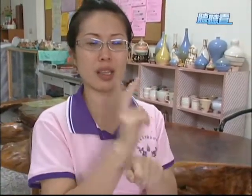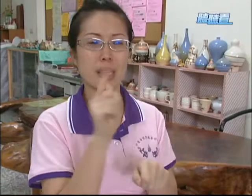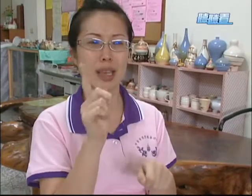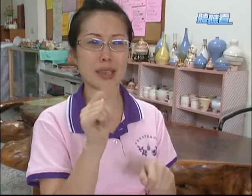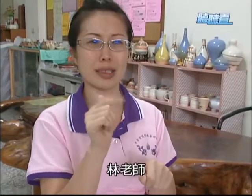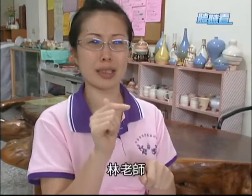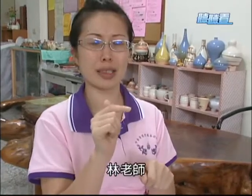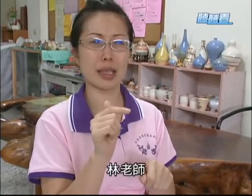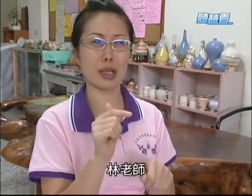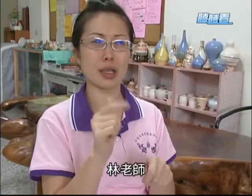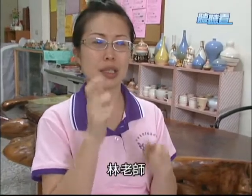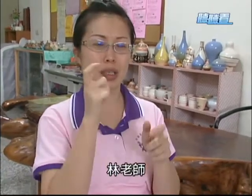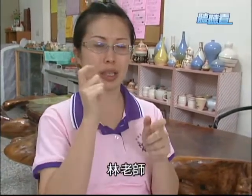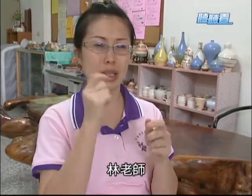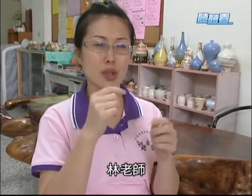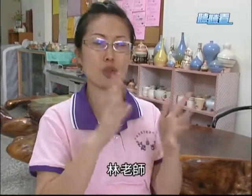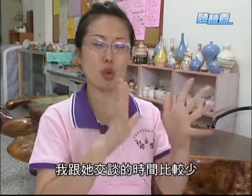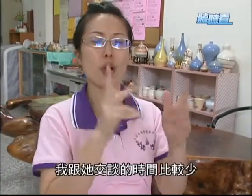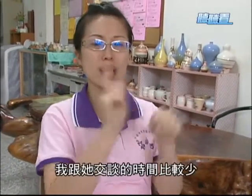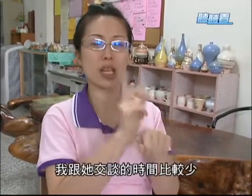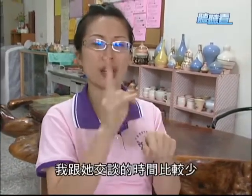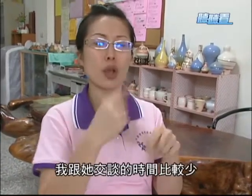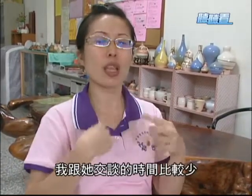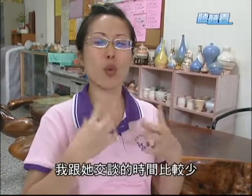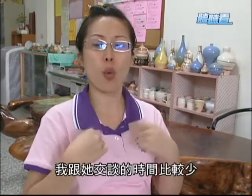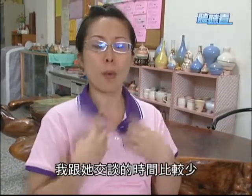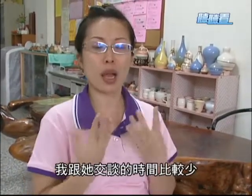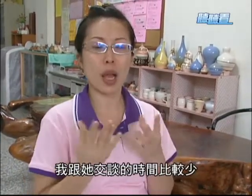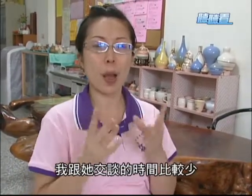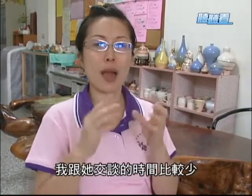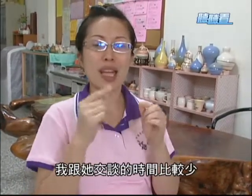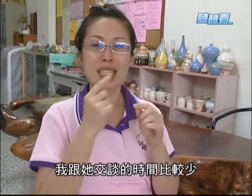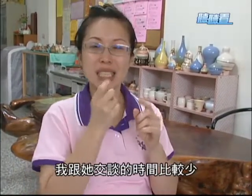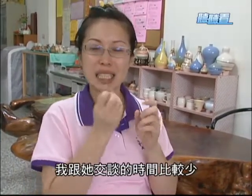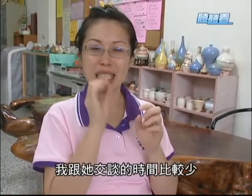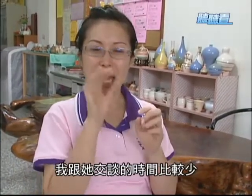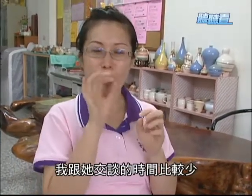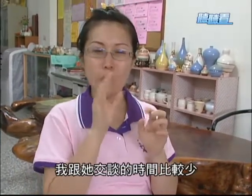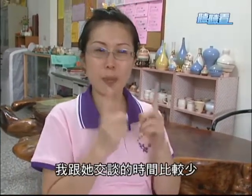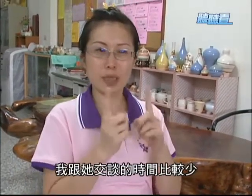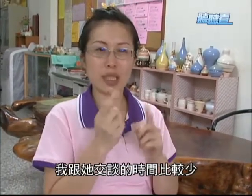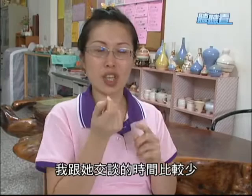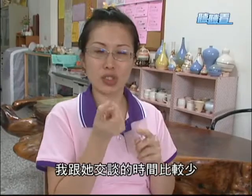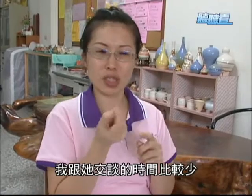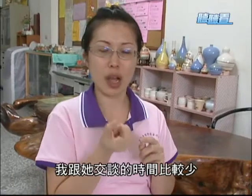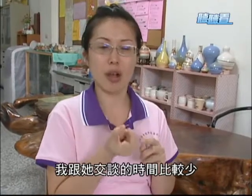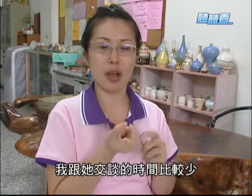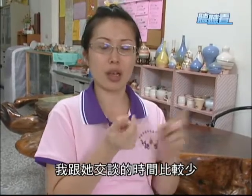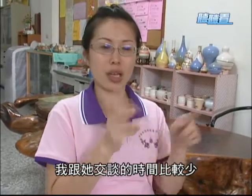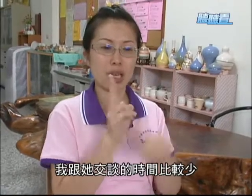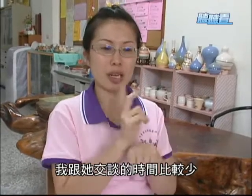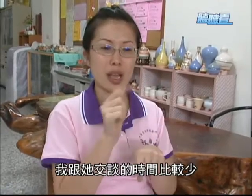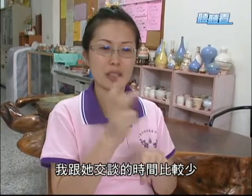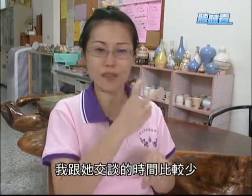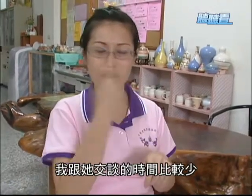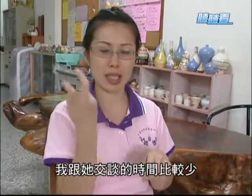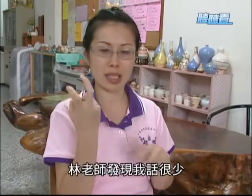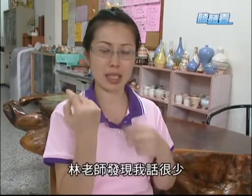了，林老师，我跟他交谈的时间比较少，林老师